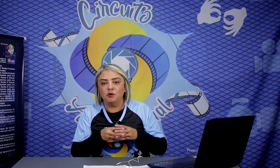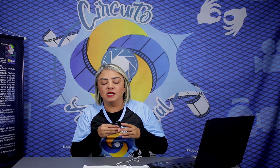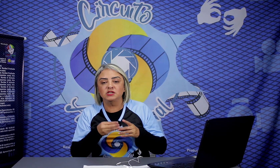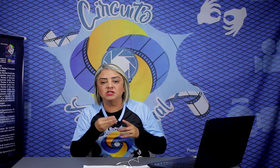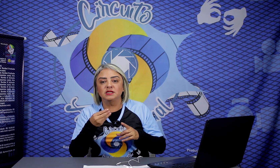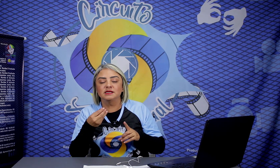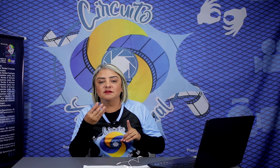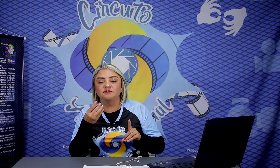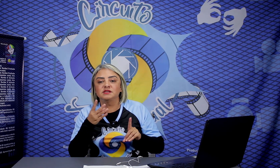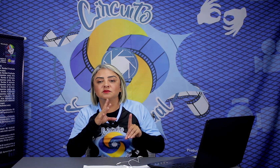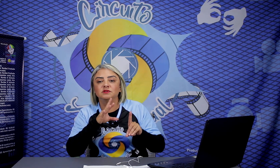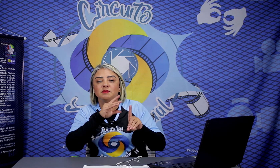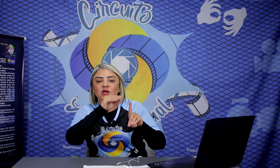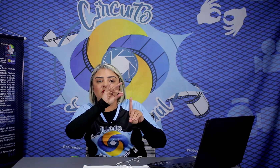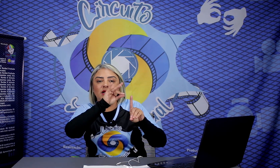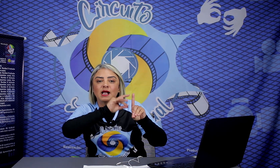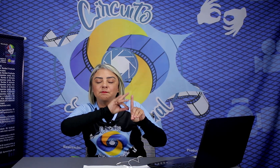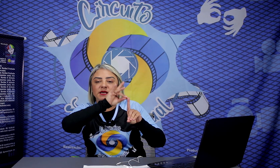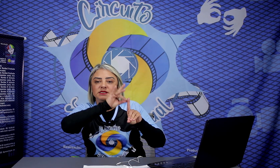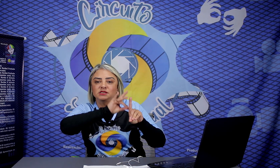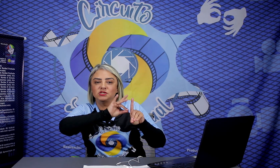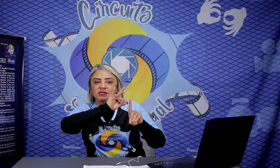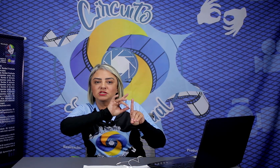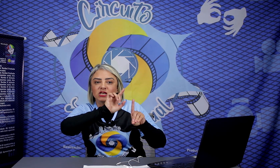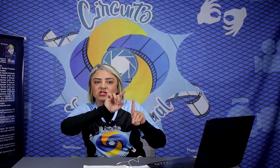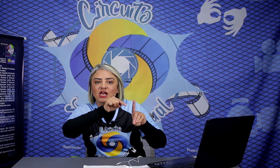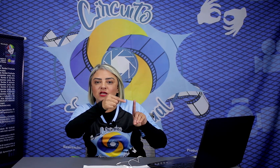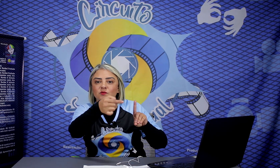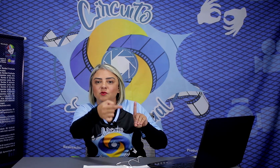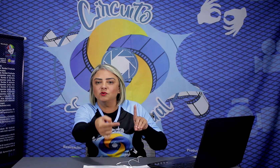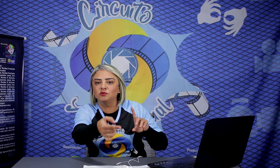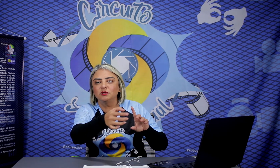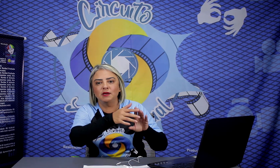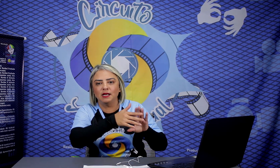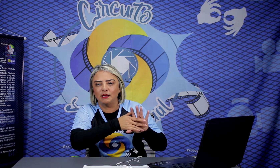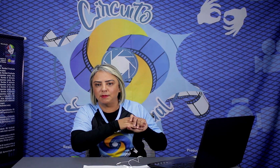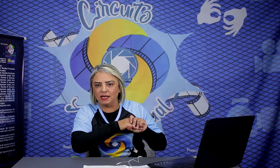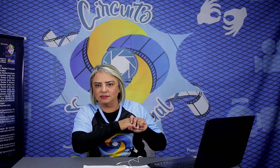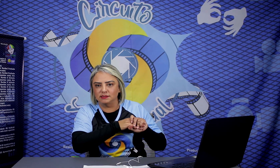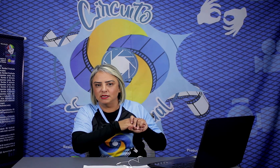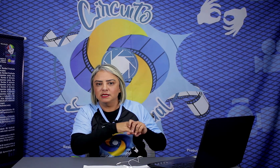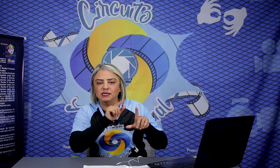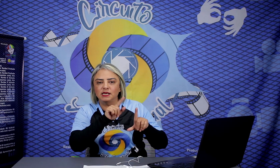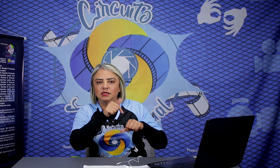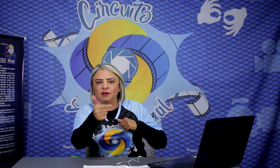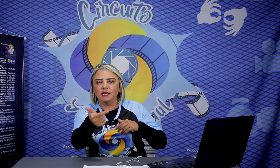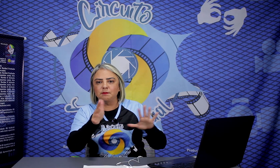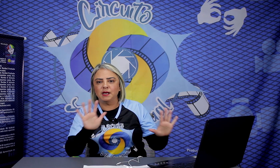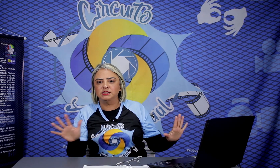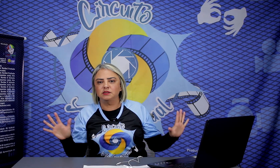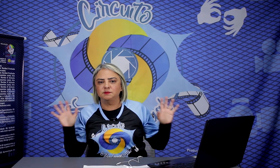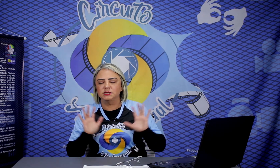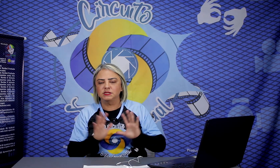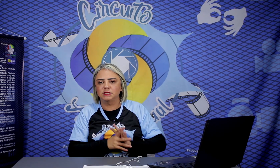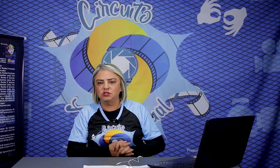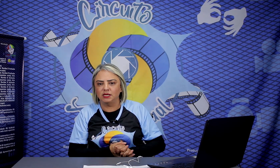a gente tem essa visão também, capacitista, de achar que o outro não é capaz. Se ele não é capaz, ele não precisa ter